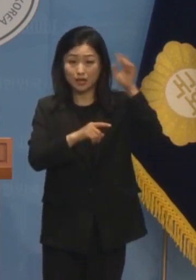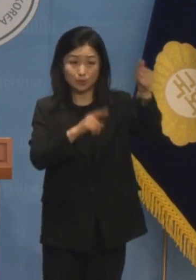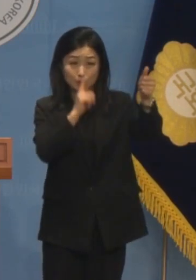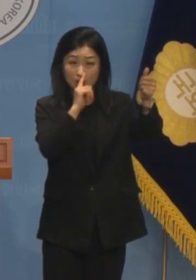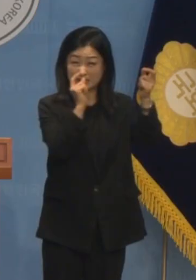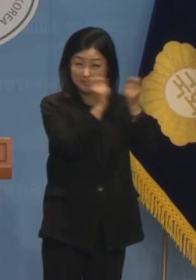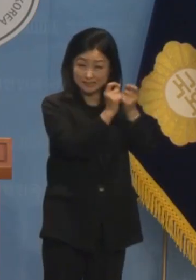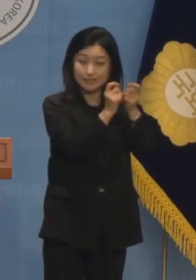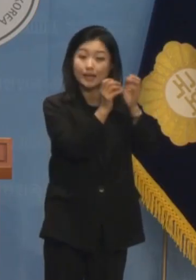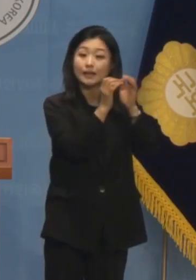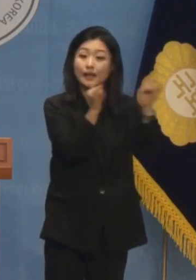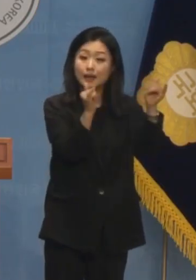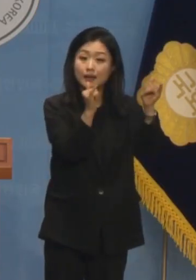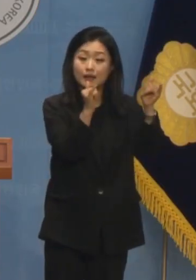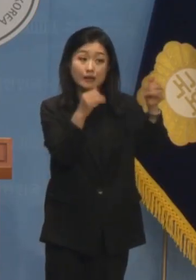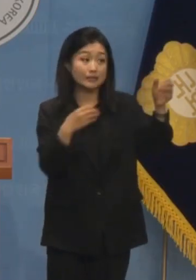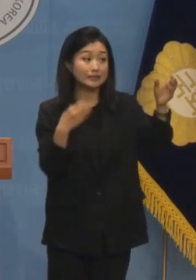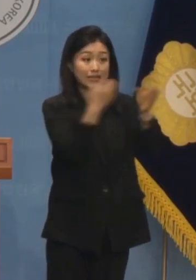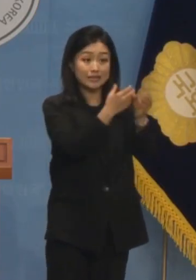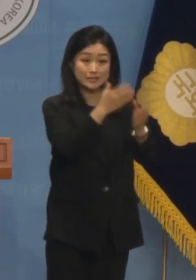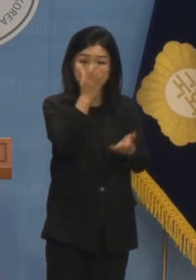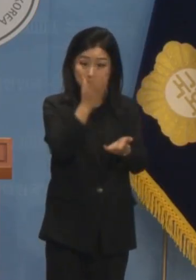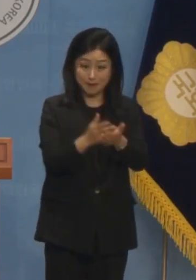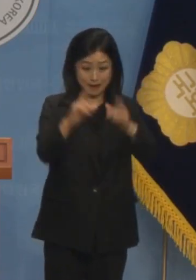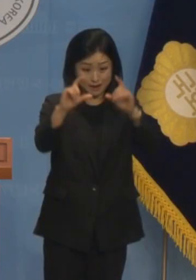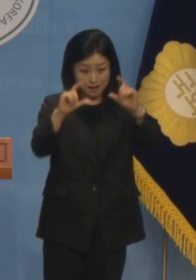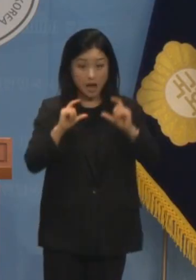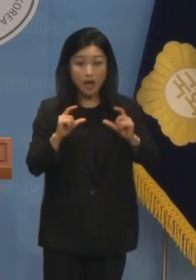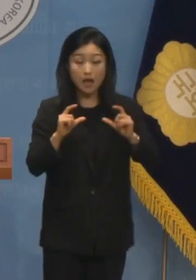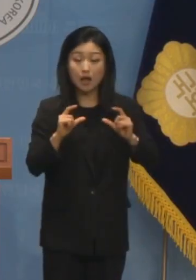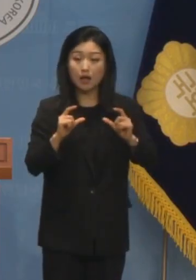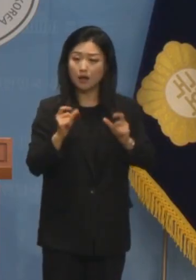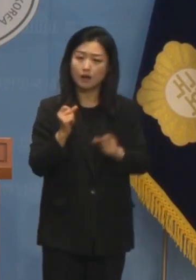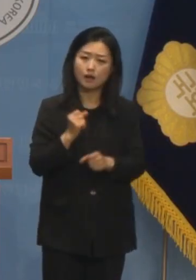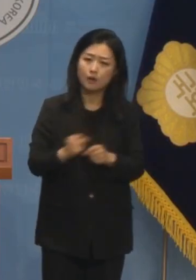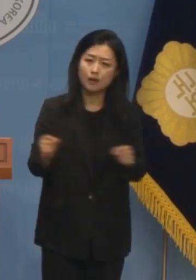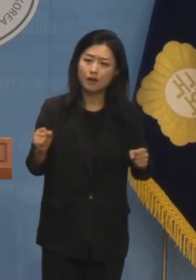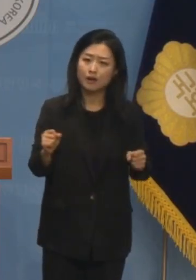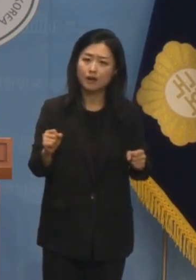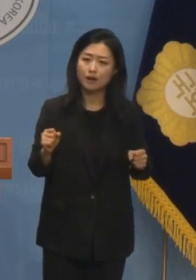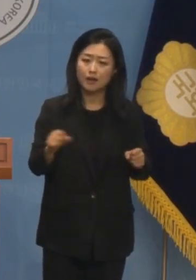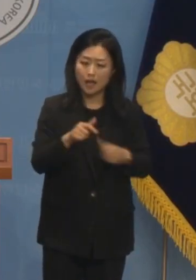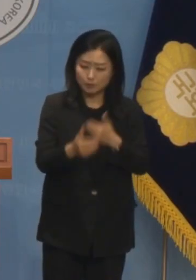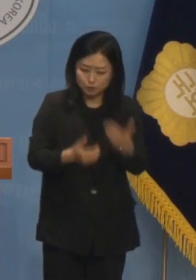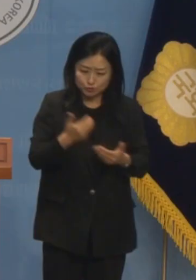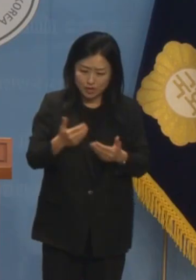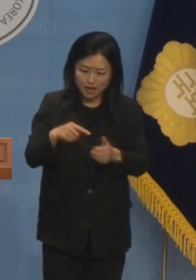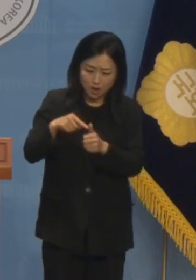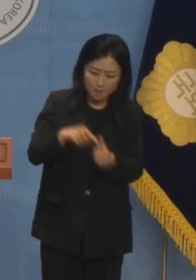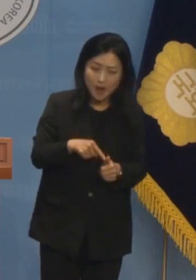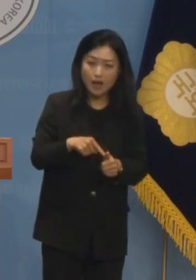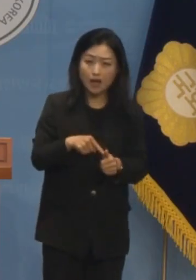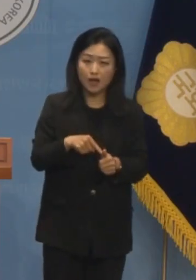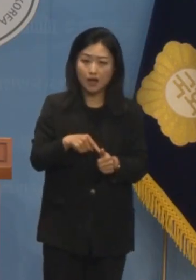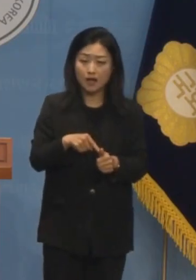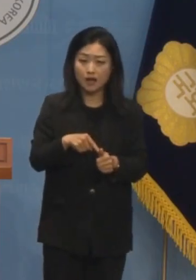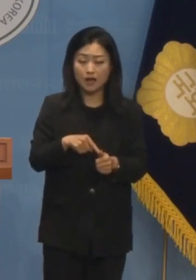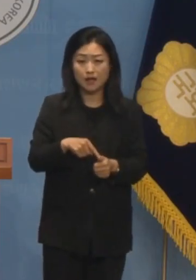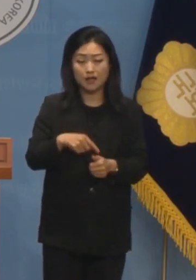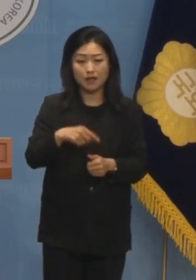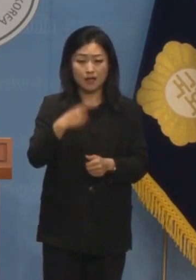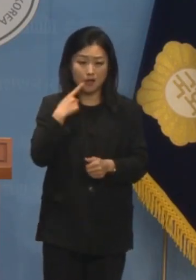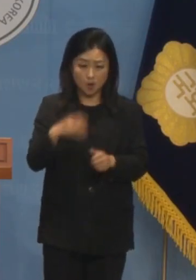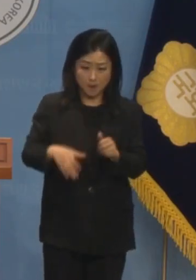가까운 특수계급에 대들지 말라고 말합니다. 압수수색으로 겁박하고 법기술을 활용해